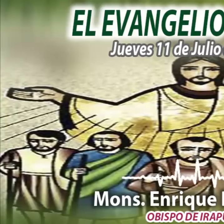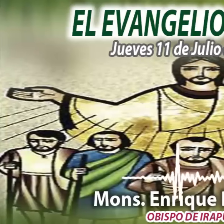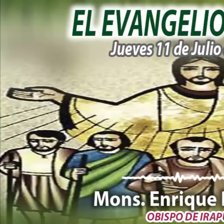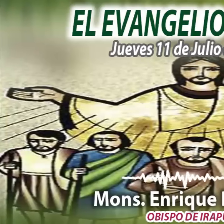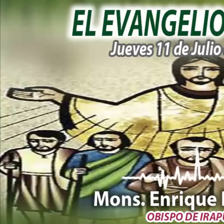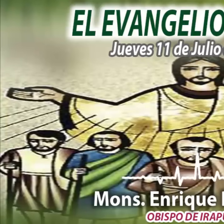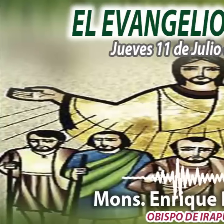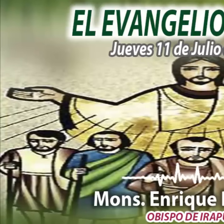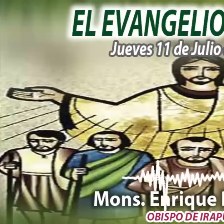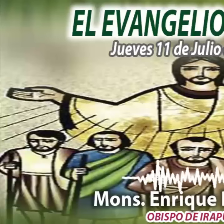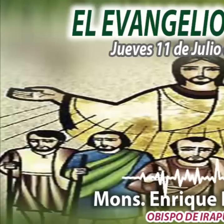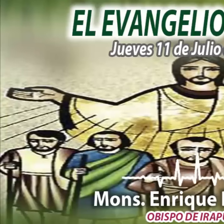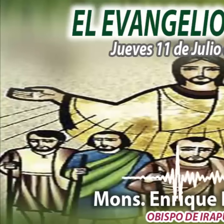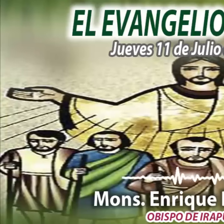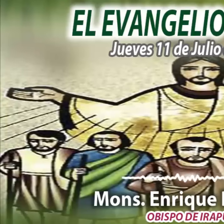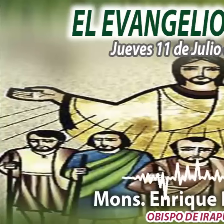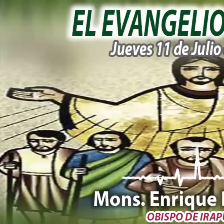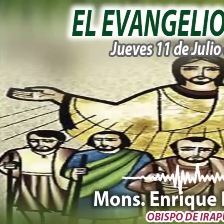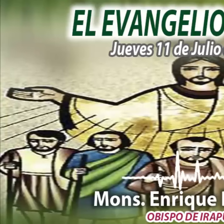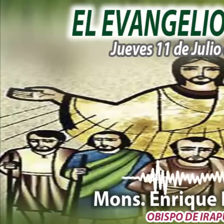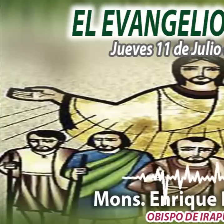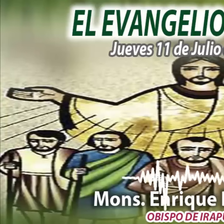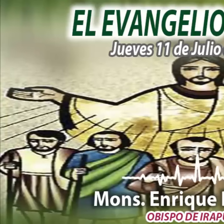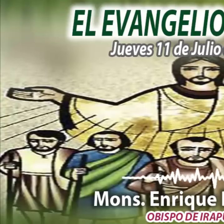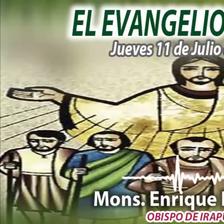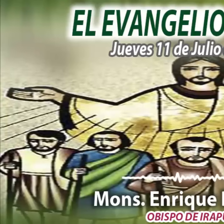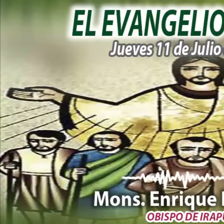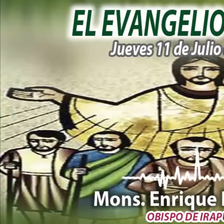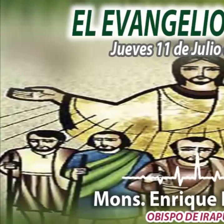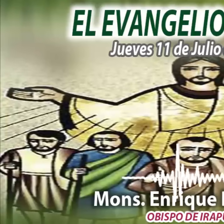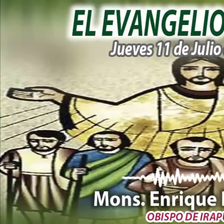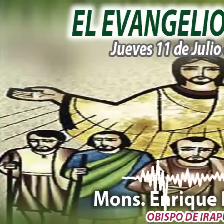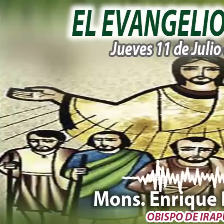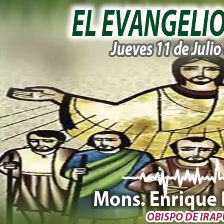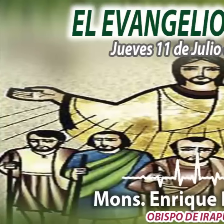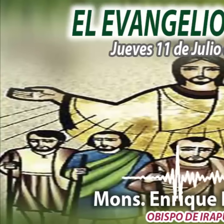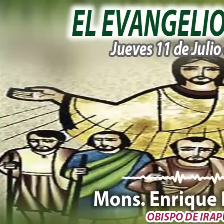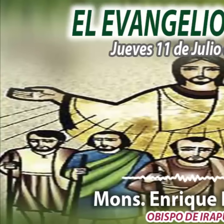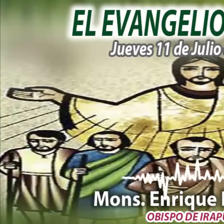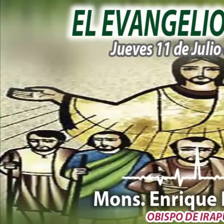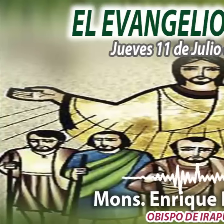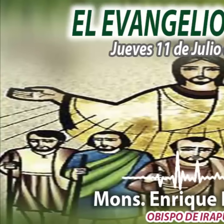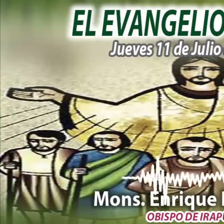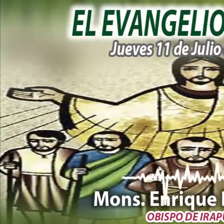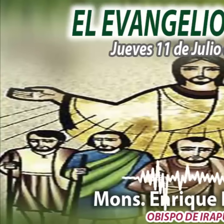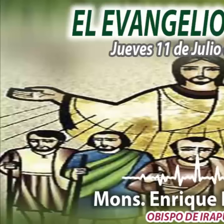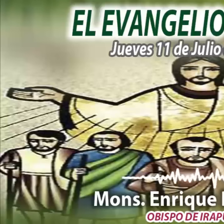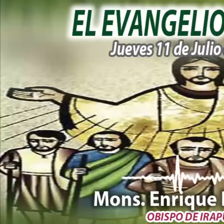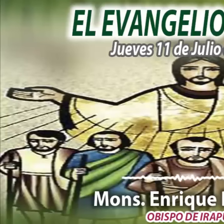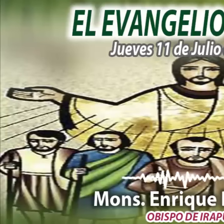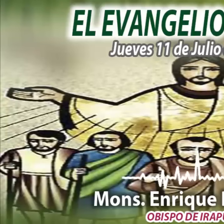Dispuso Dios en su sabiduría, revelarse a sí mismo y dar a conocer el misterio de su voluntad.